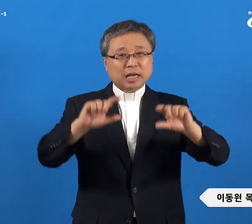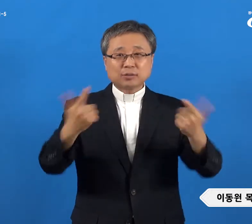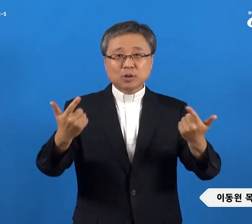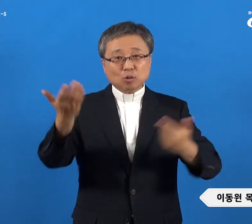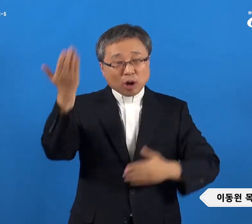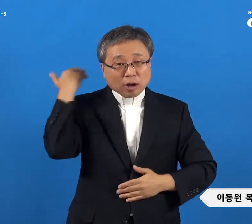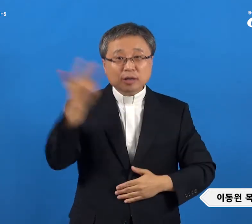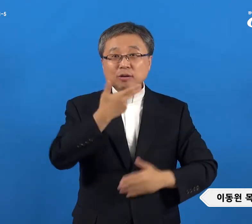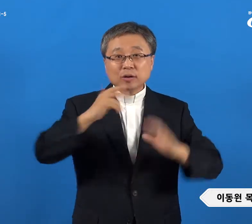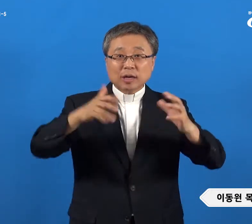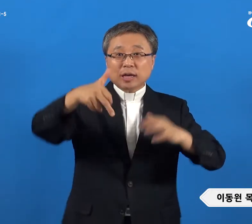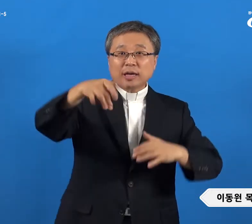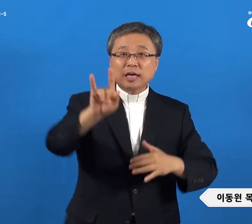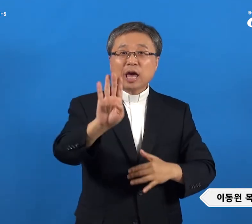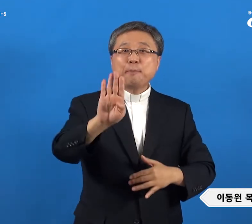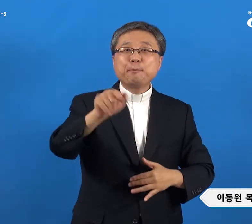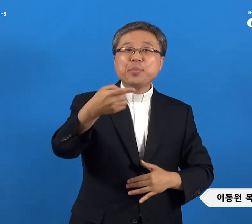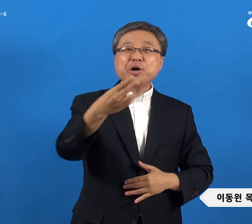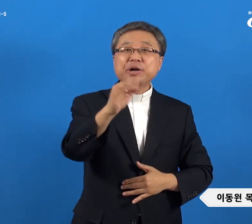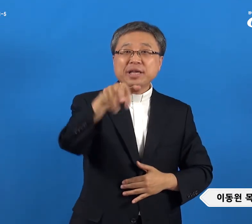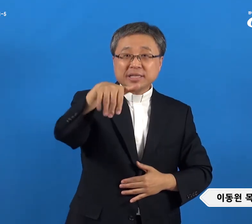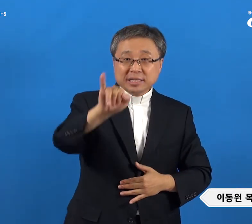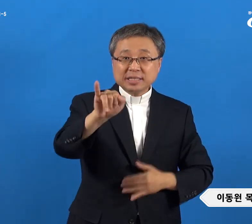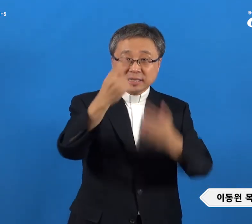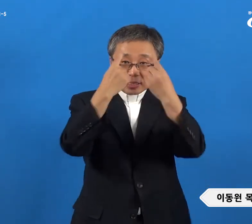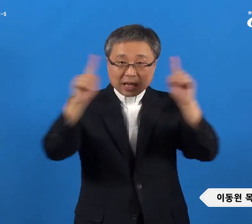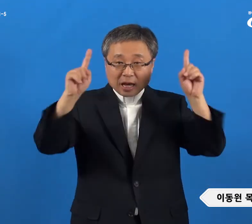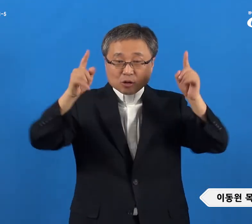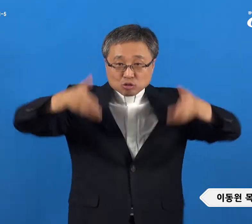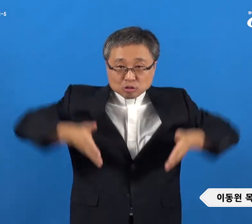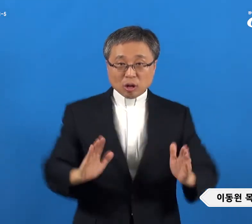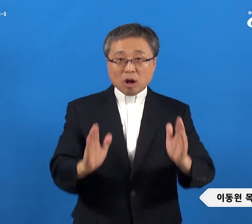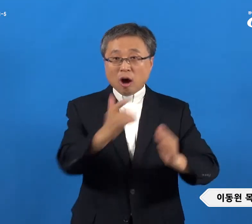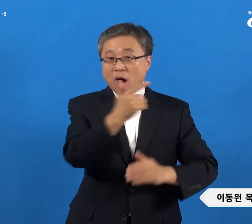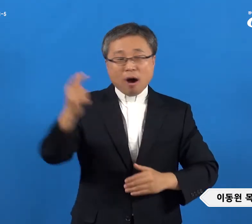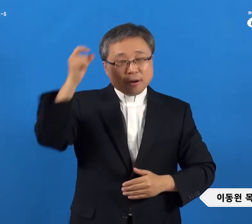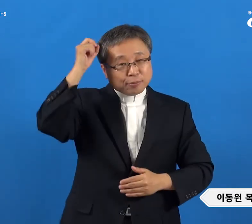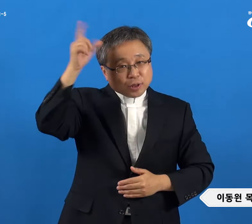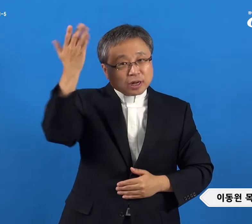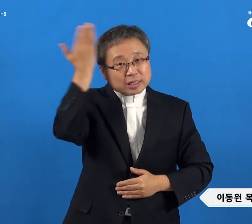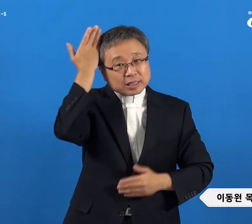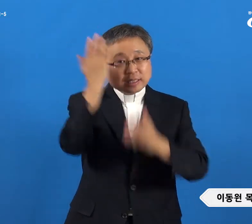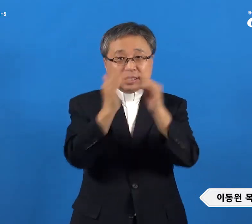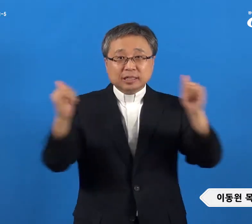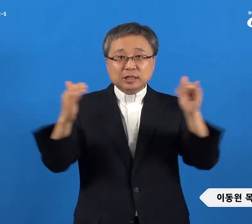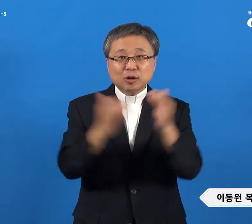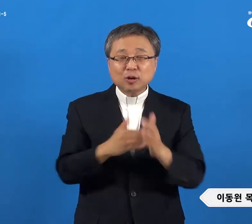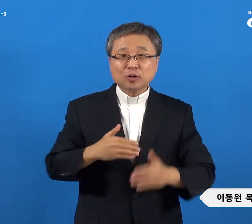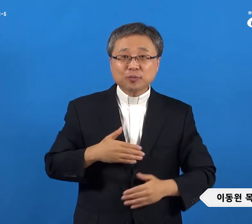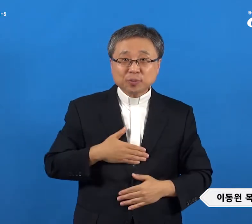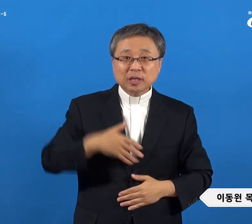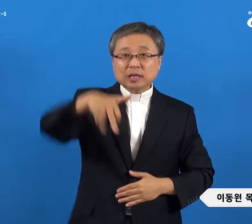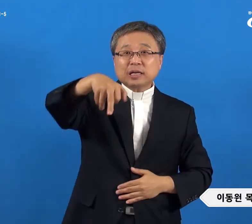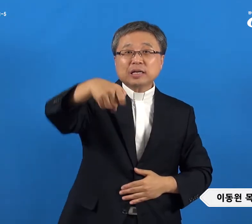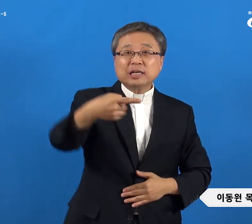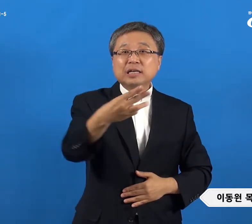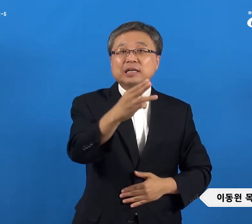영국의 캠브리지 대학 출신으로서 아주 뛰어난 지식인이었고 또 크리켓이라는 그런